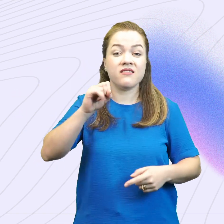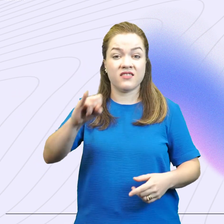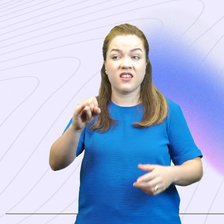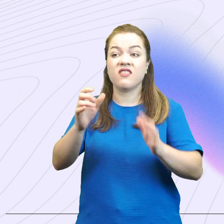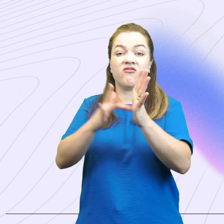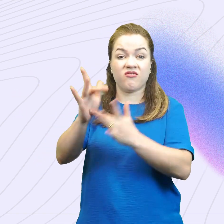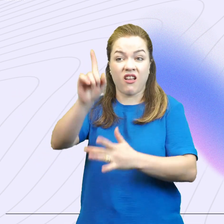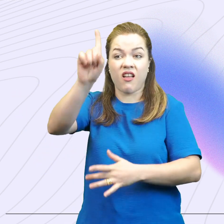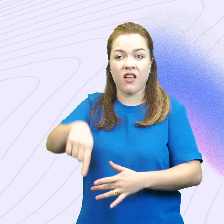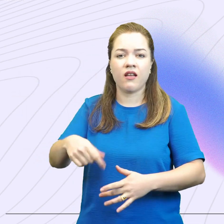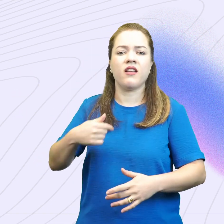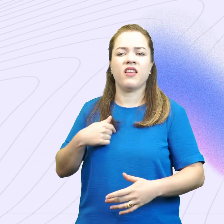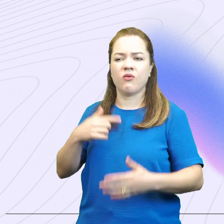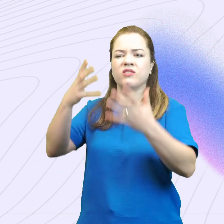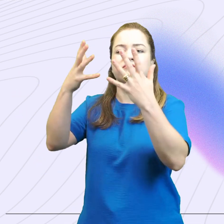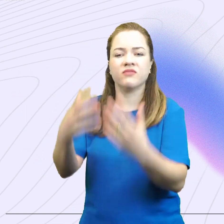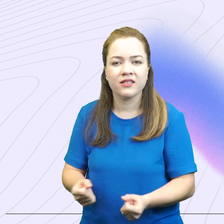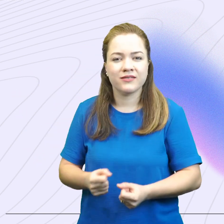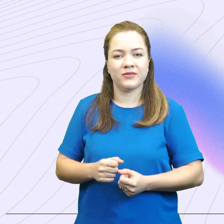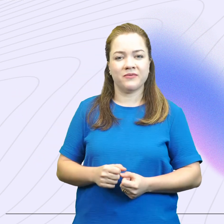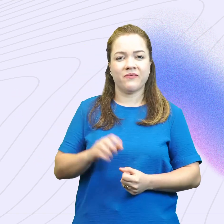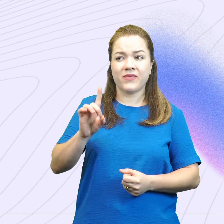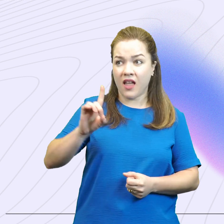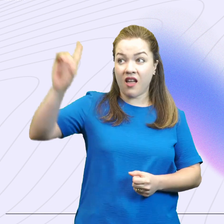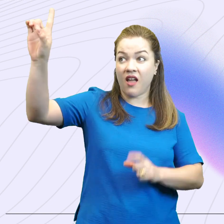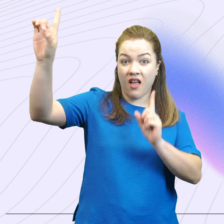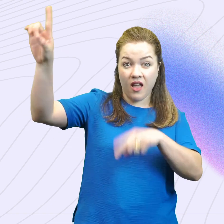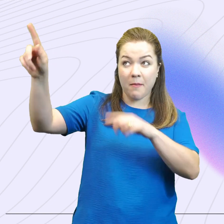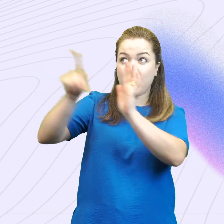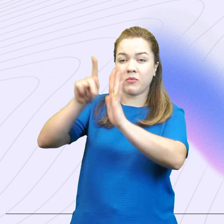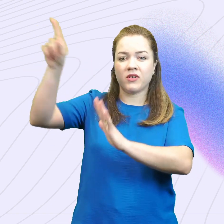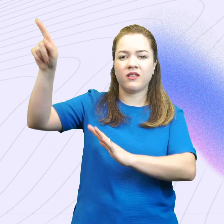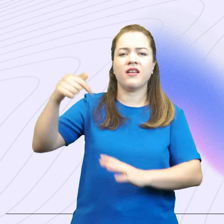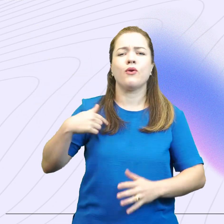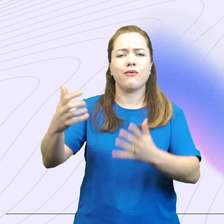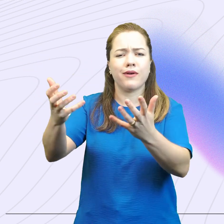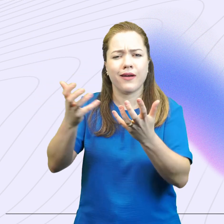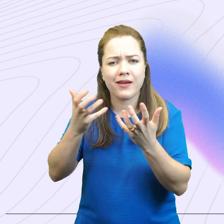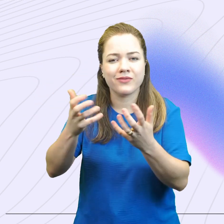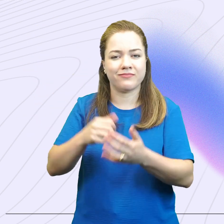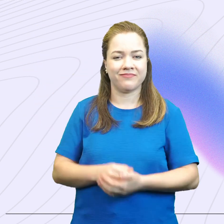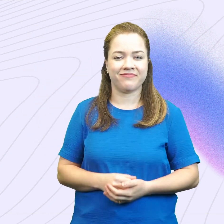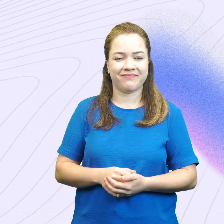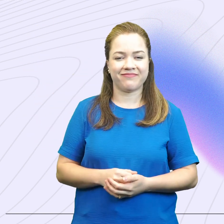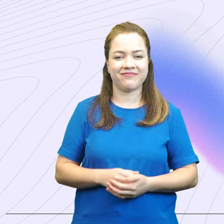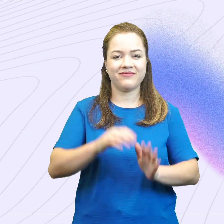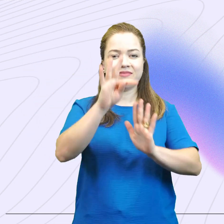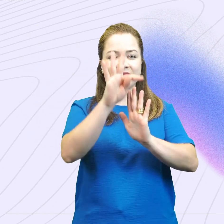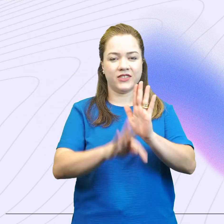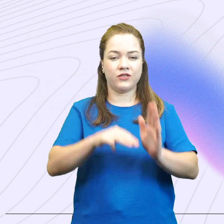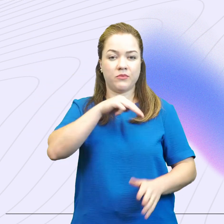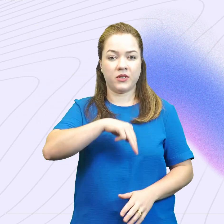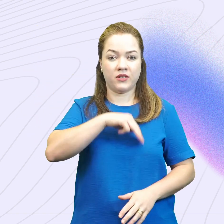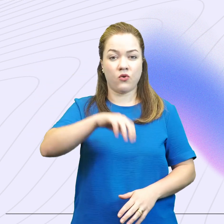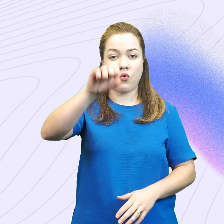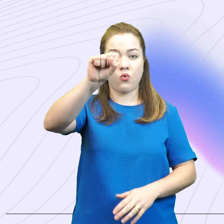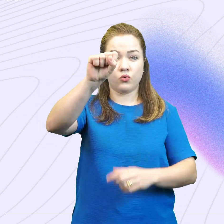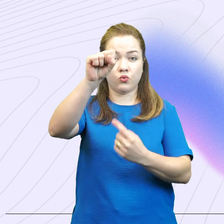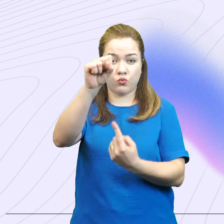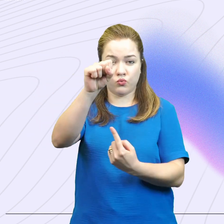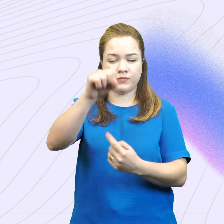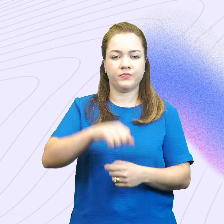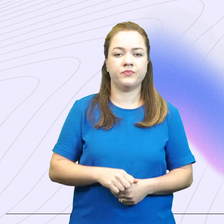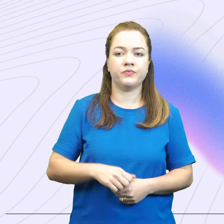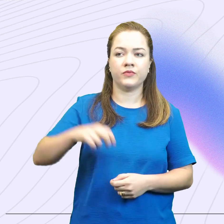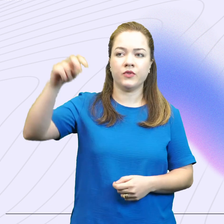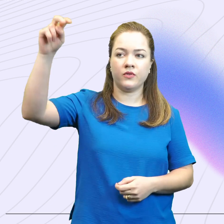eu estou dentro, cara. Se é coisa de Deus, eu estou indo, estou disponível. Texto de Mateus 8:1 fala assim, ó, descendo ele